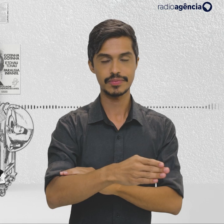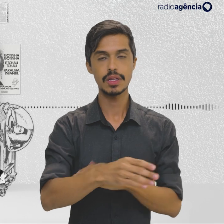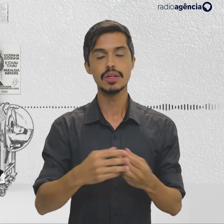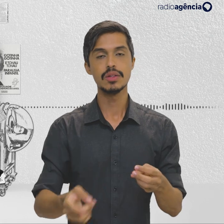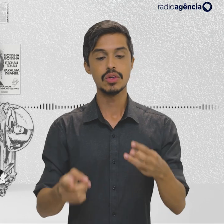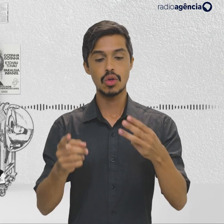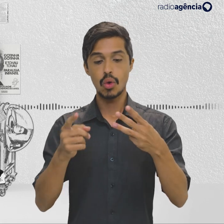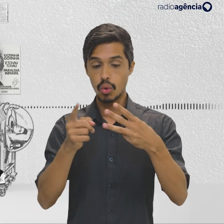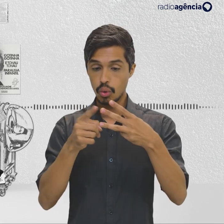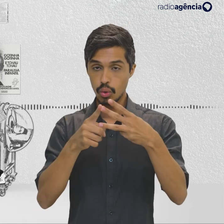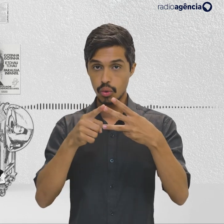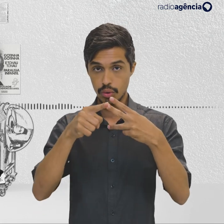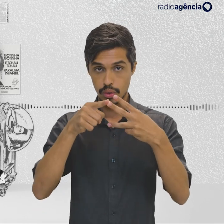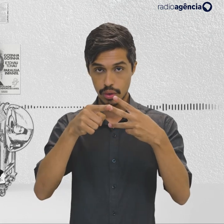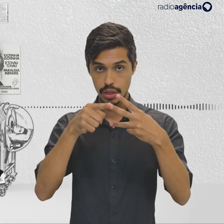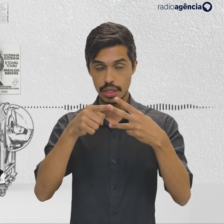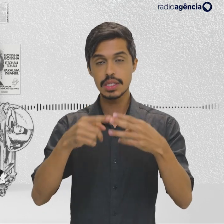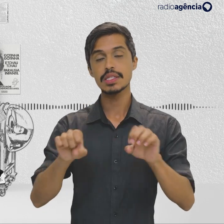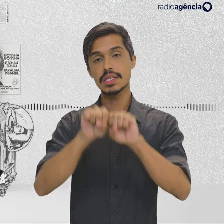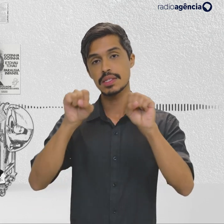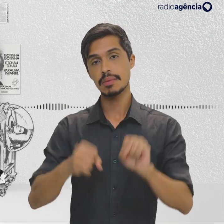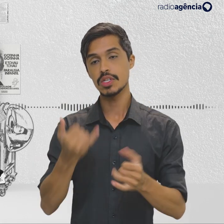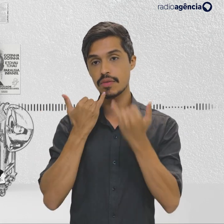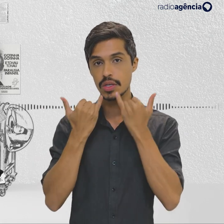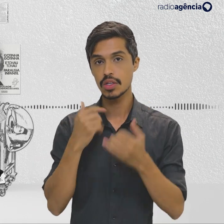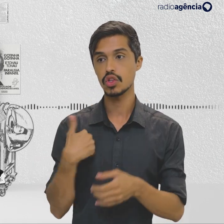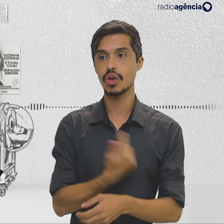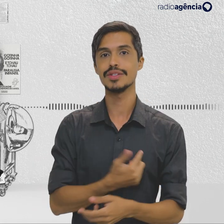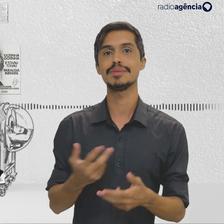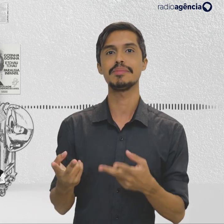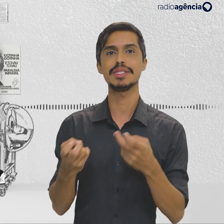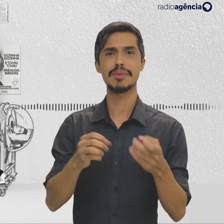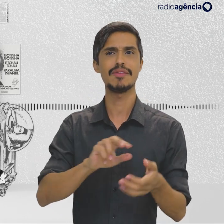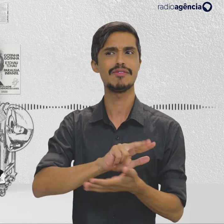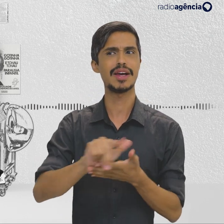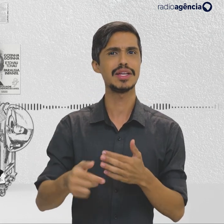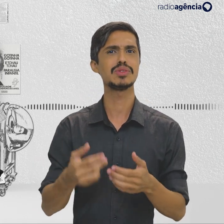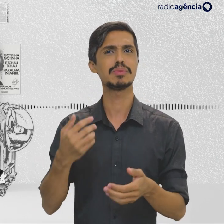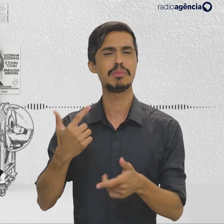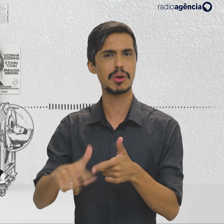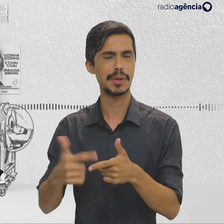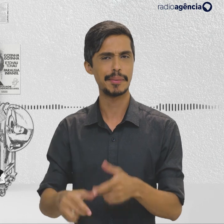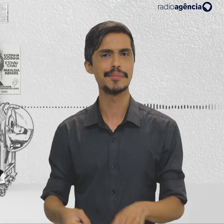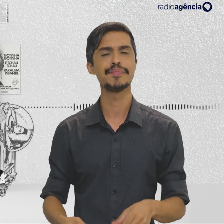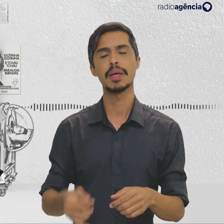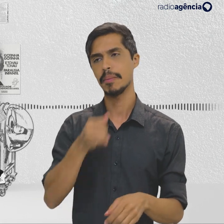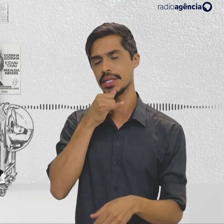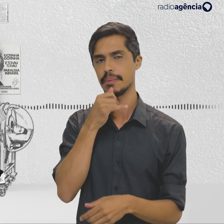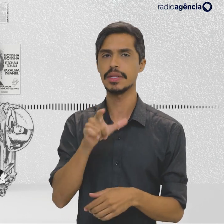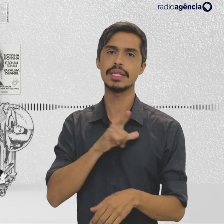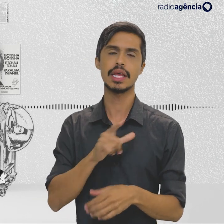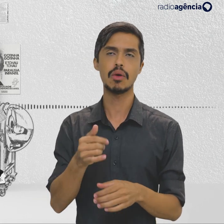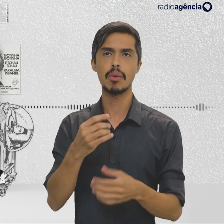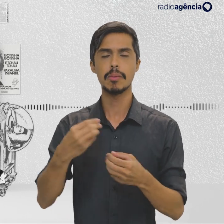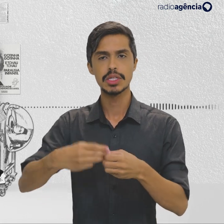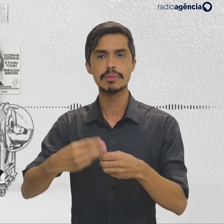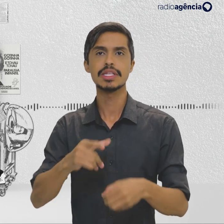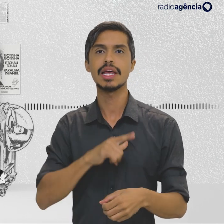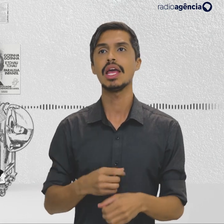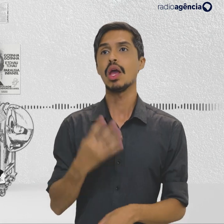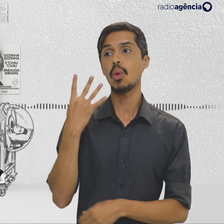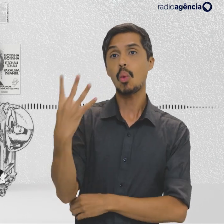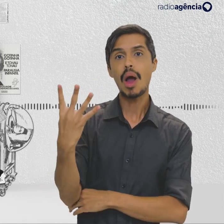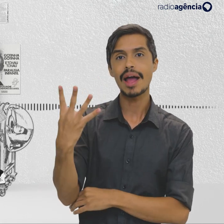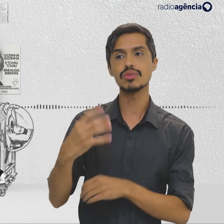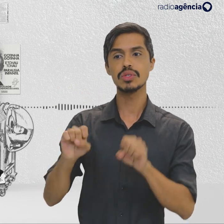o eixo dois que é de sistema de Formação a gente detectou todos os problemas Às vezes o município tem quatro sistemas de